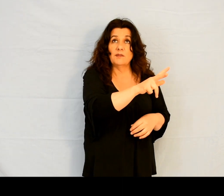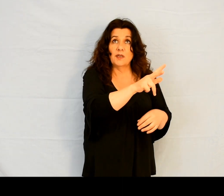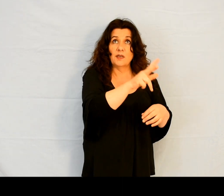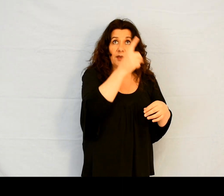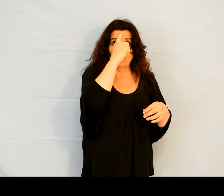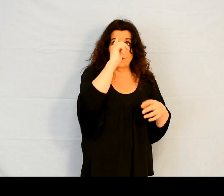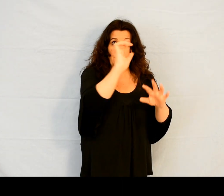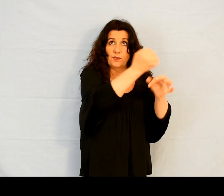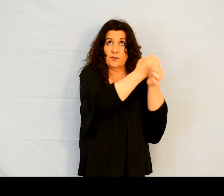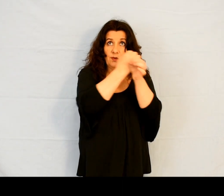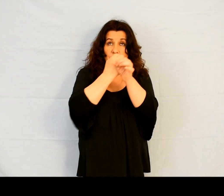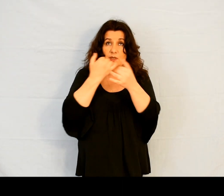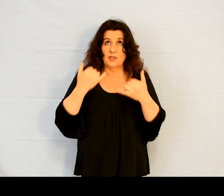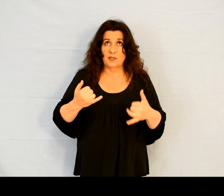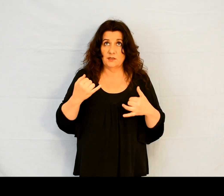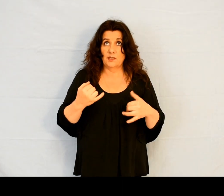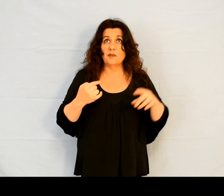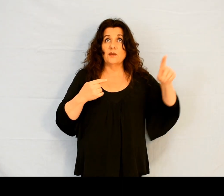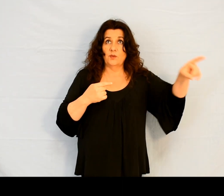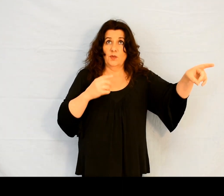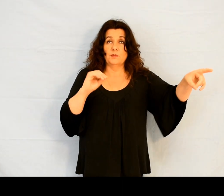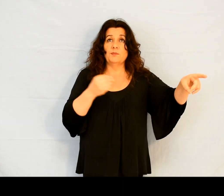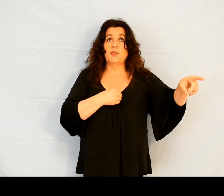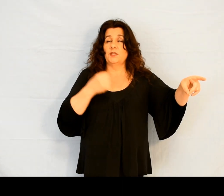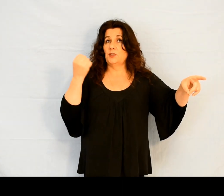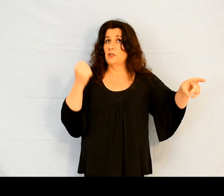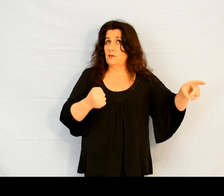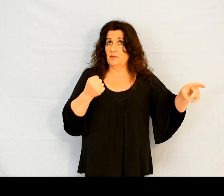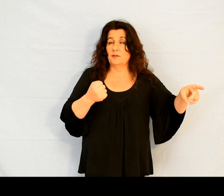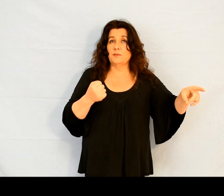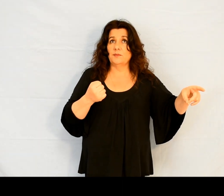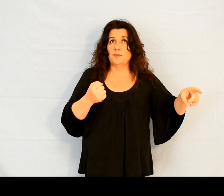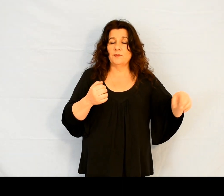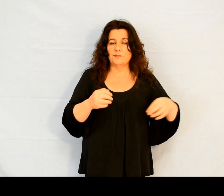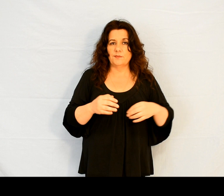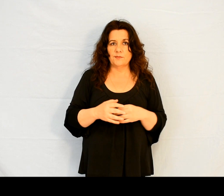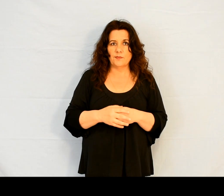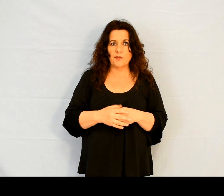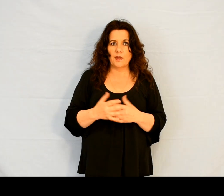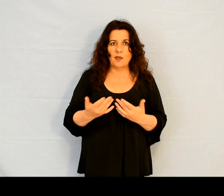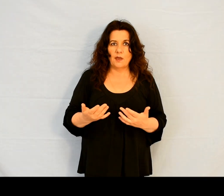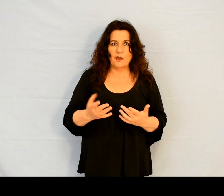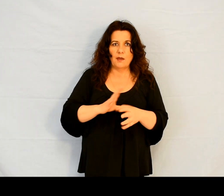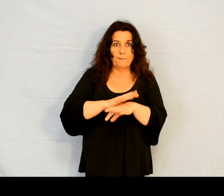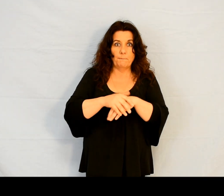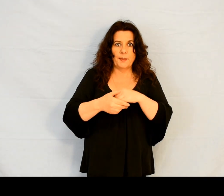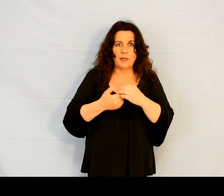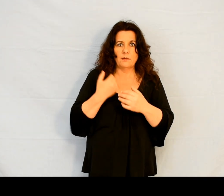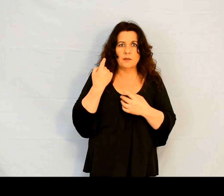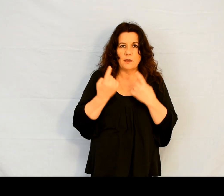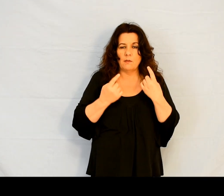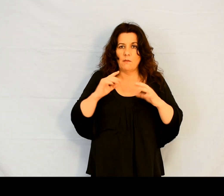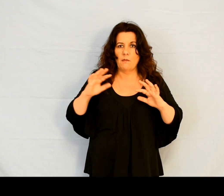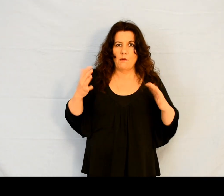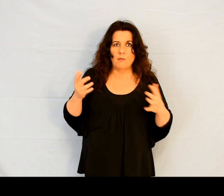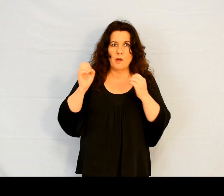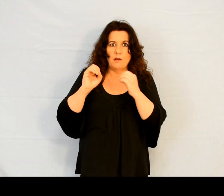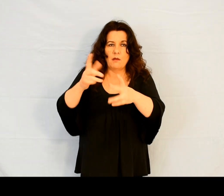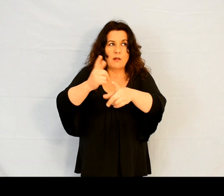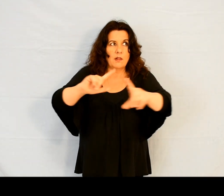Dès lors, Pilate cherchait à le relâcher. Mais des Juifs se mirent à crier, « Si